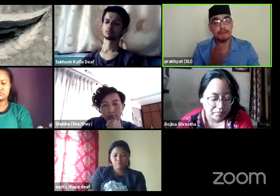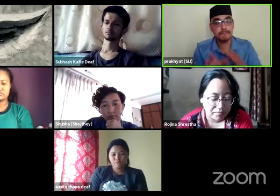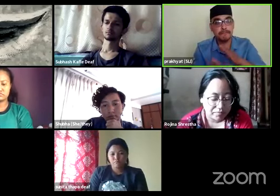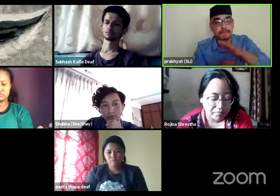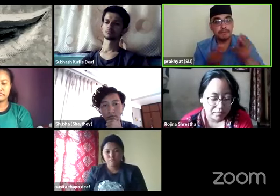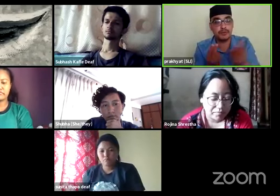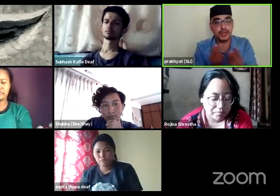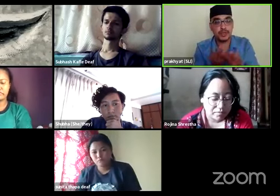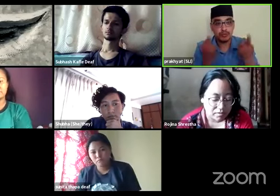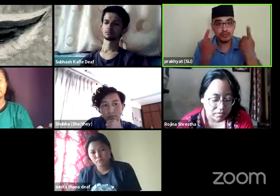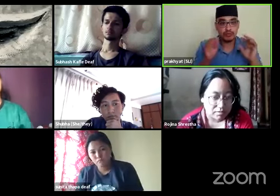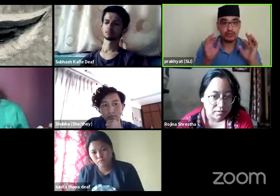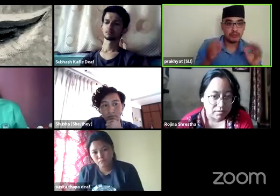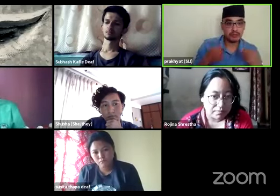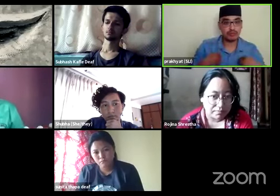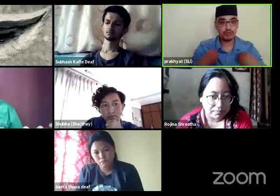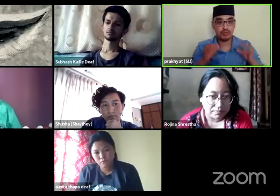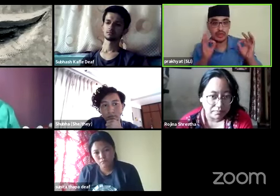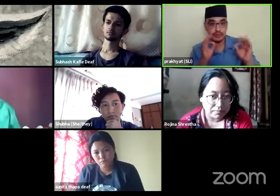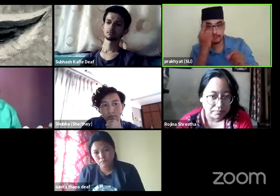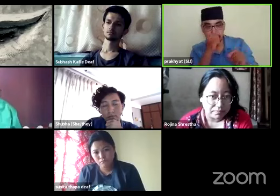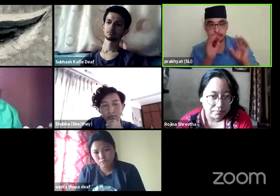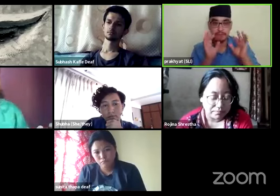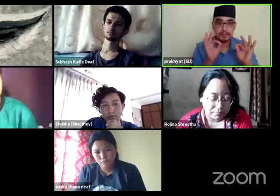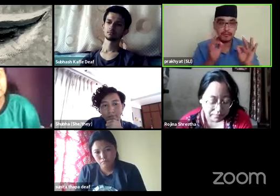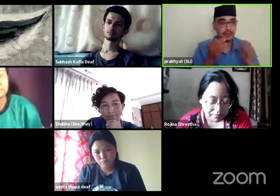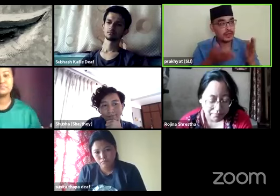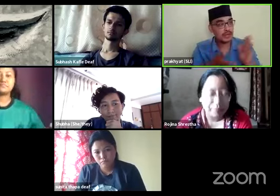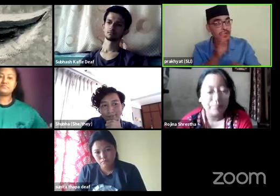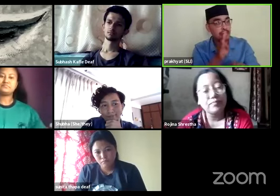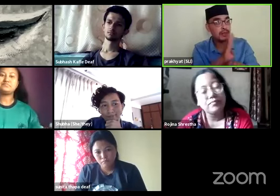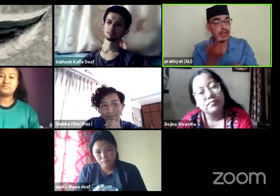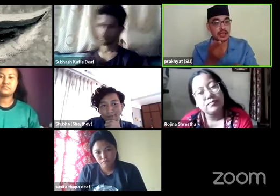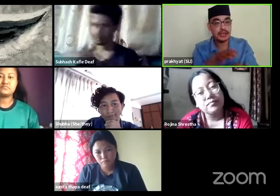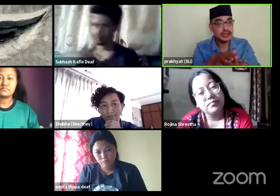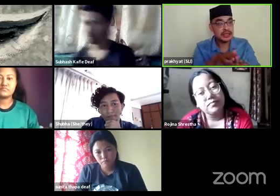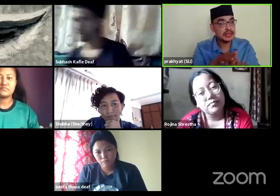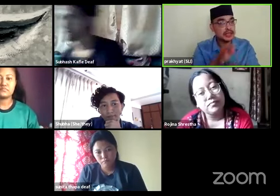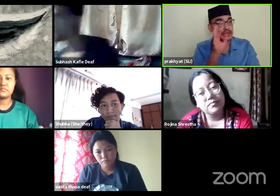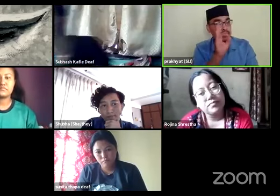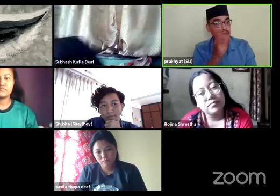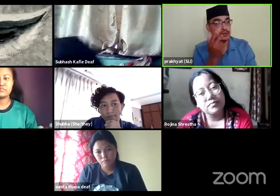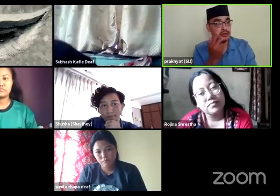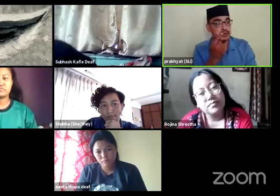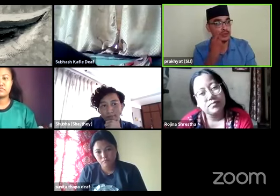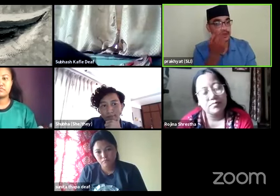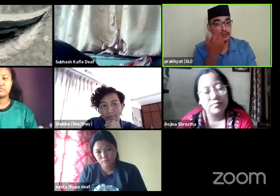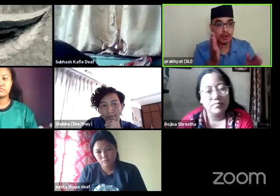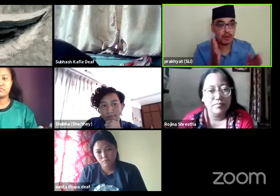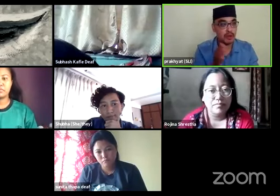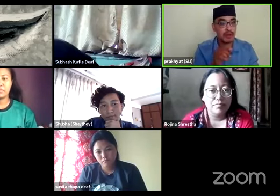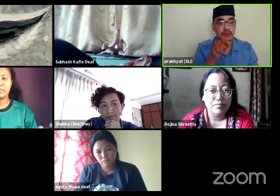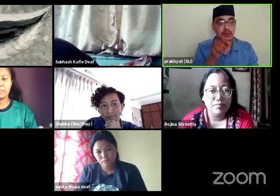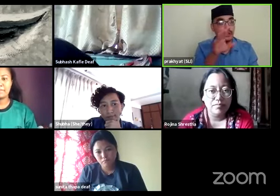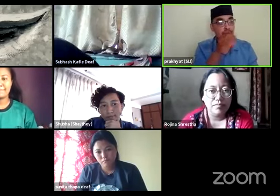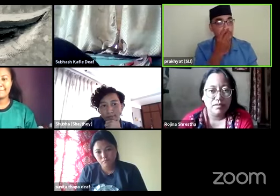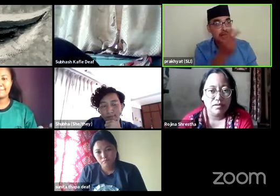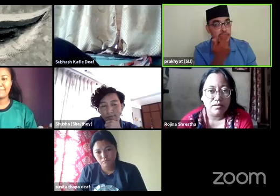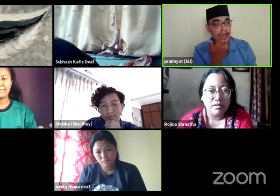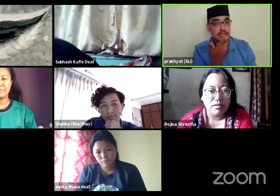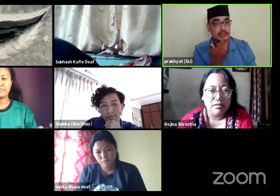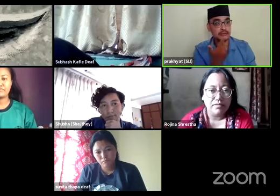अब चिटिक्क परेर हिँड्न लाए बेलामा ल होइन धेरै त्यही धेरै राम्री देखियो त तँलाई अब सबैले हरास